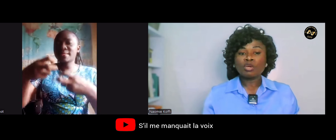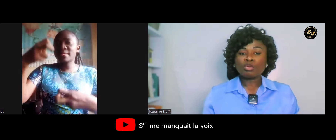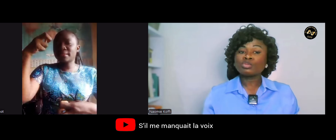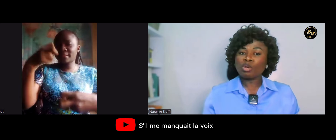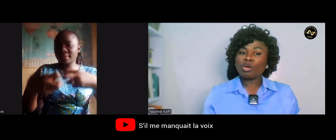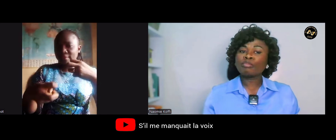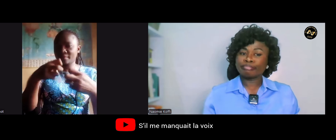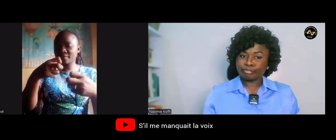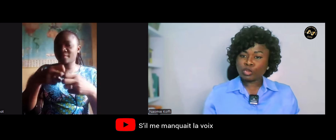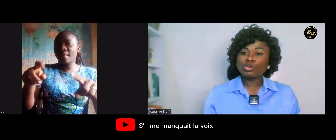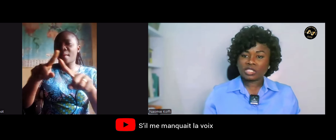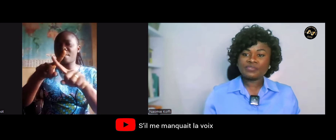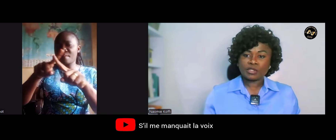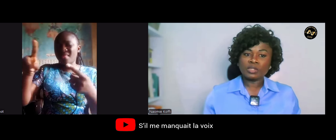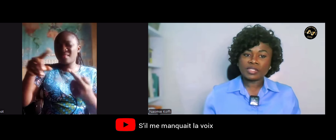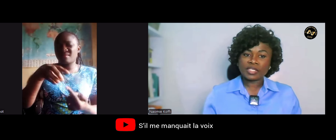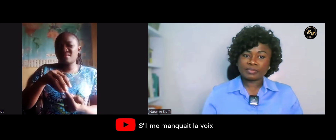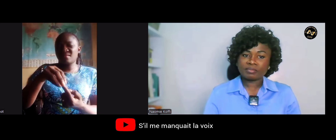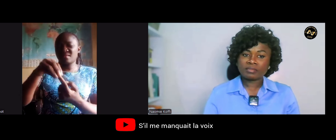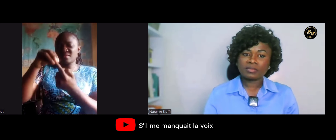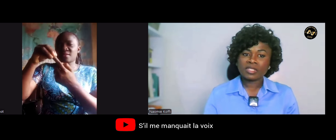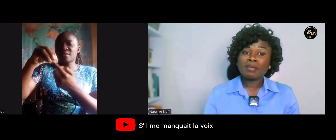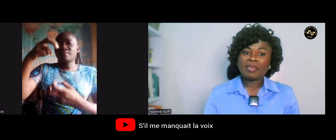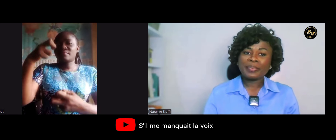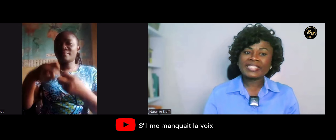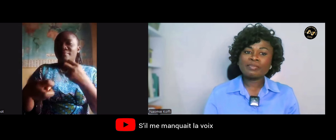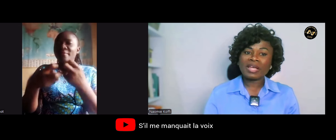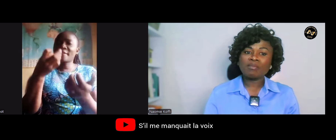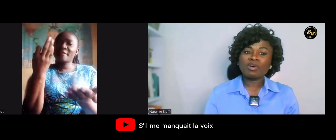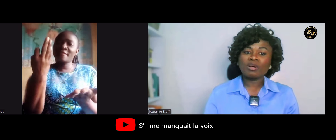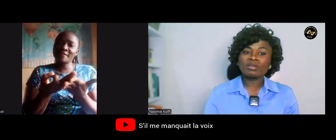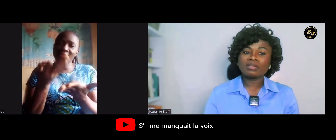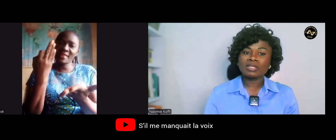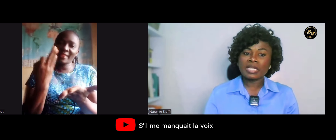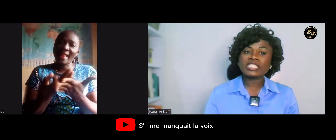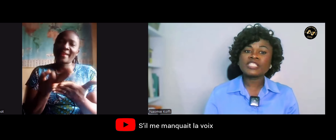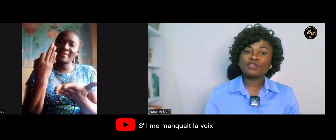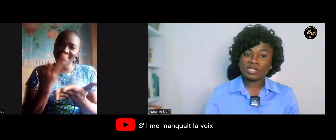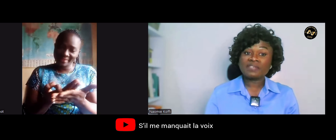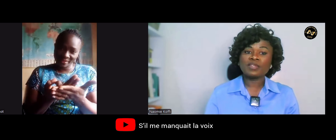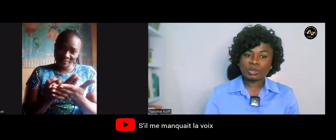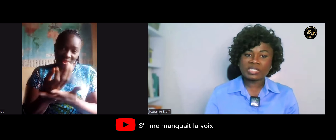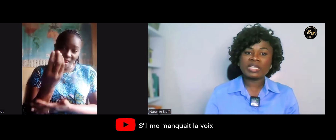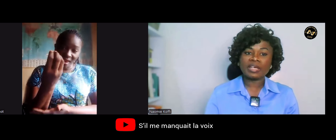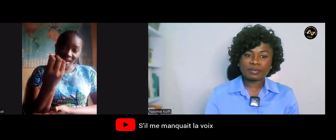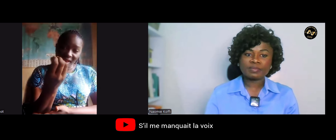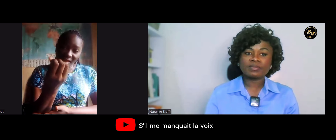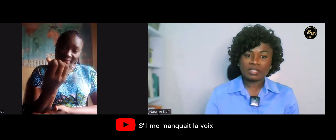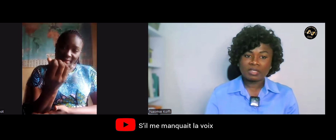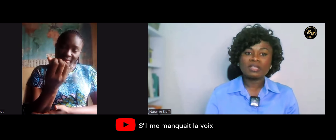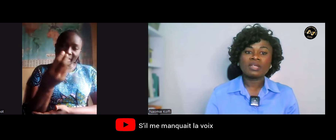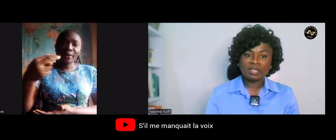Nous rencontrons beaucoup de difficultés, mais principalement les difficultés